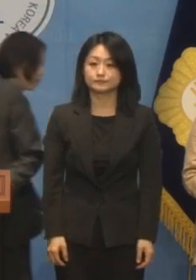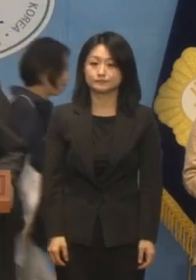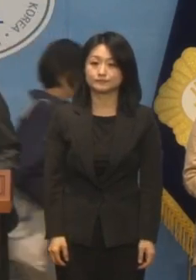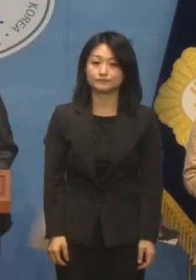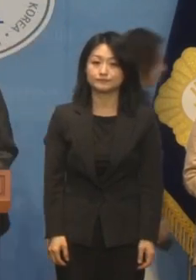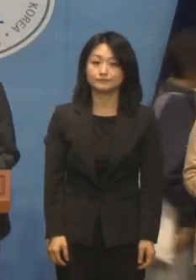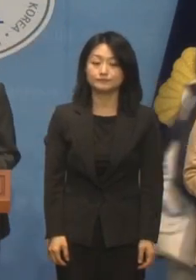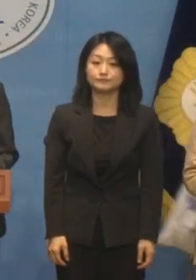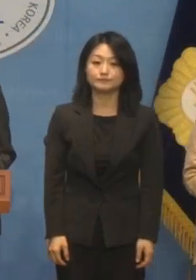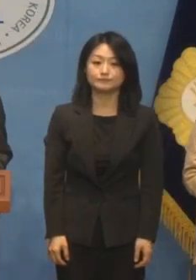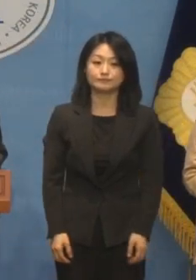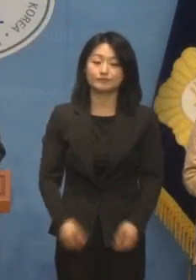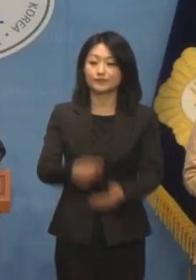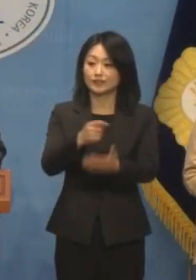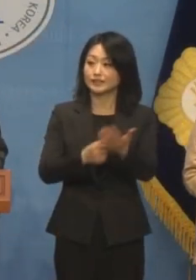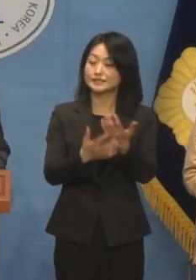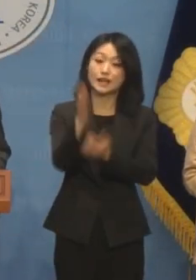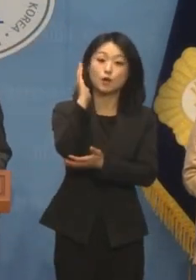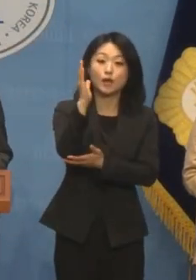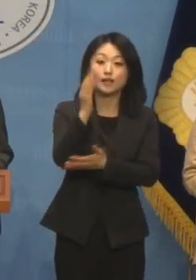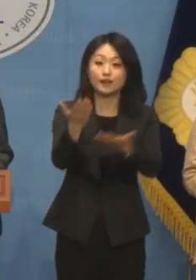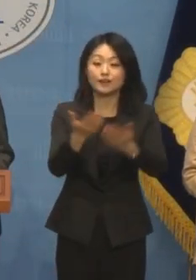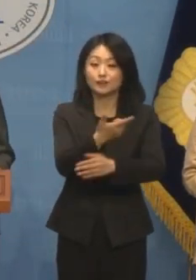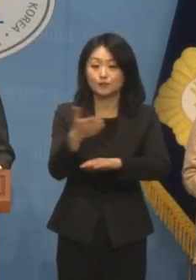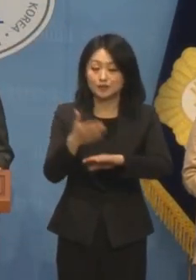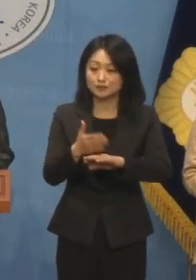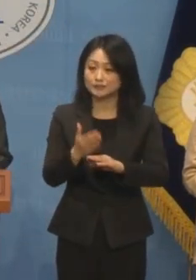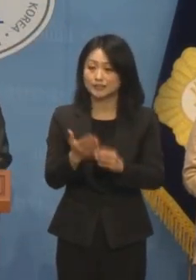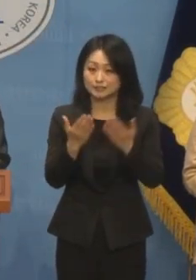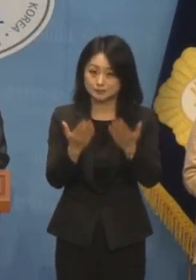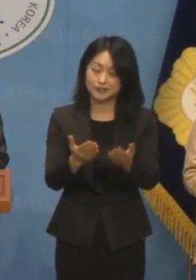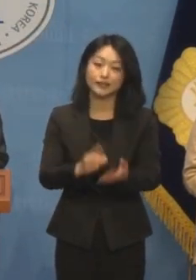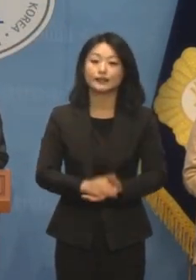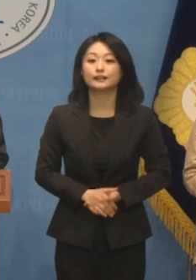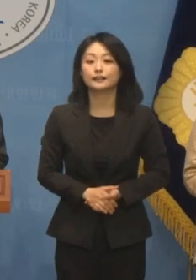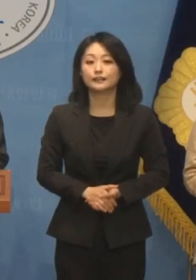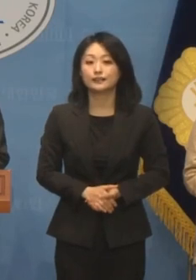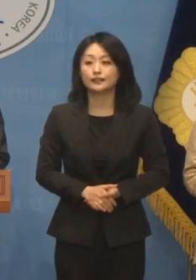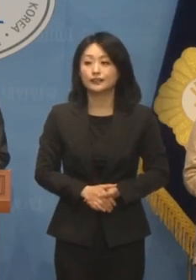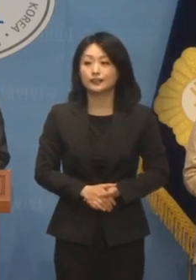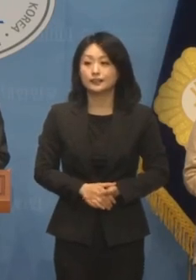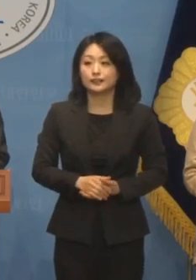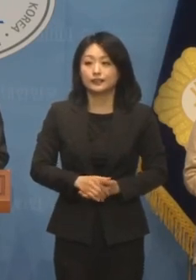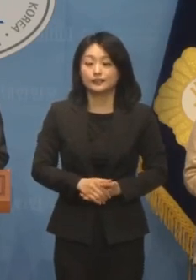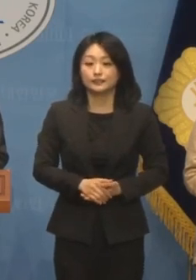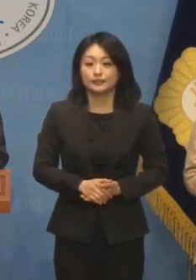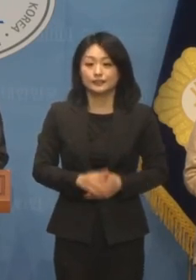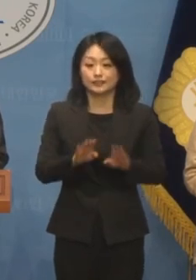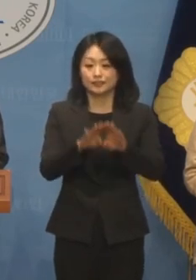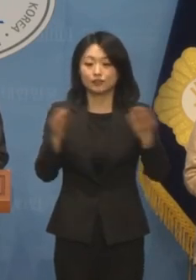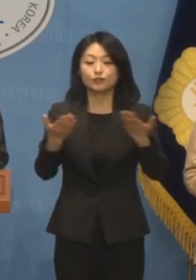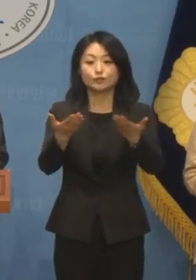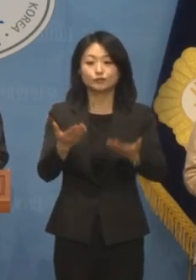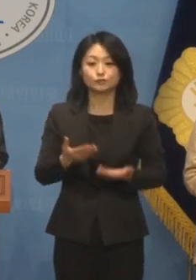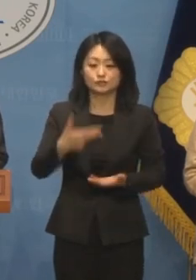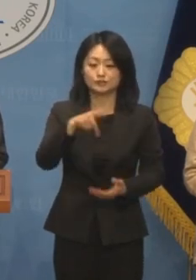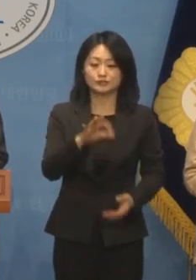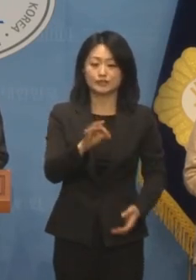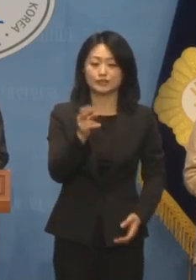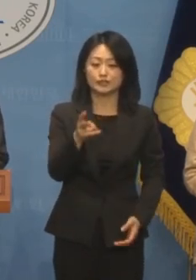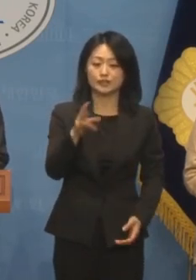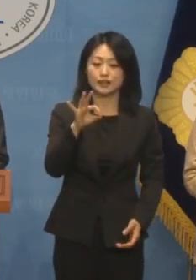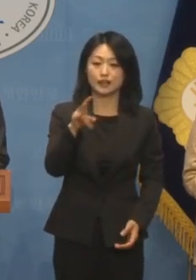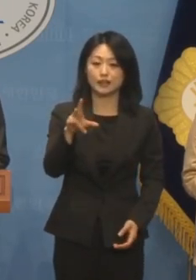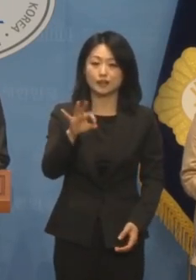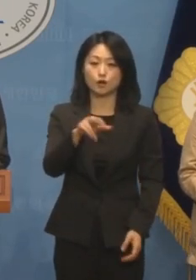네, 긴 시간 기자회견 함께해 주셔서 너무 감사드리고요. 이 기자회견 다시 한번 이렇게 열게 만들어주신 장혜원 의원님께